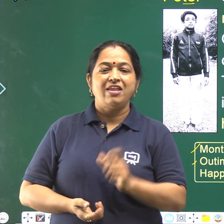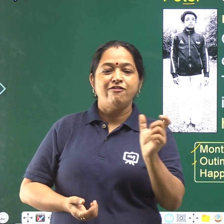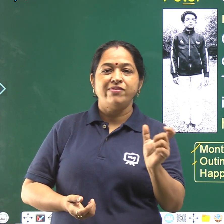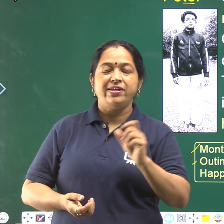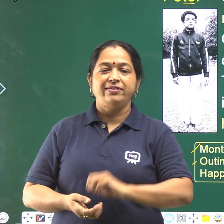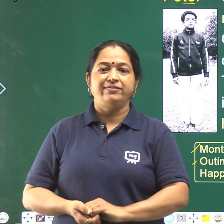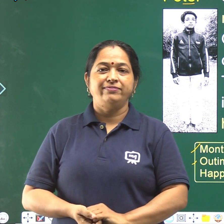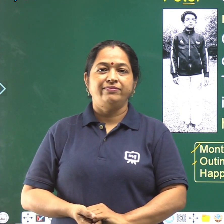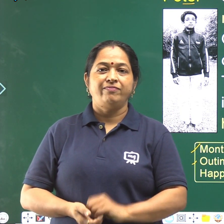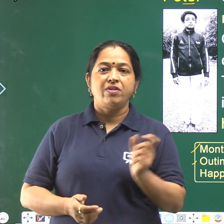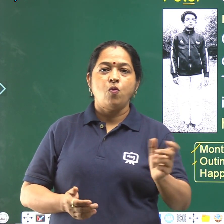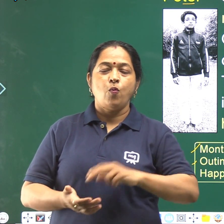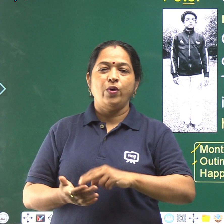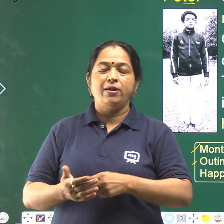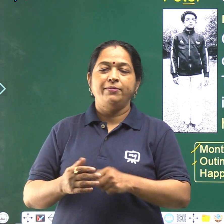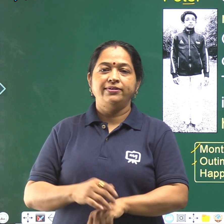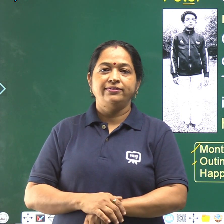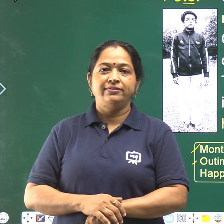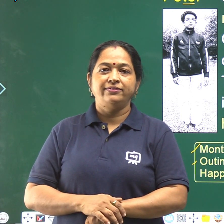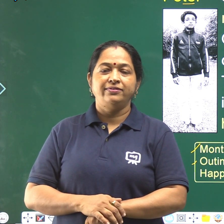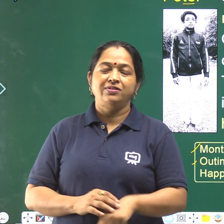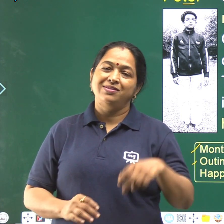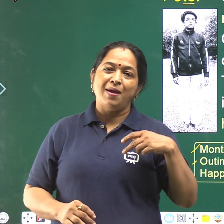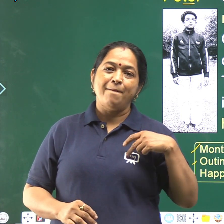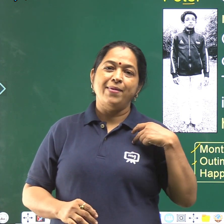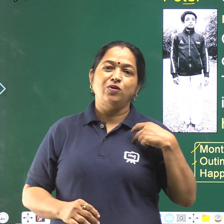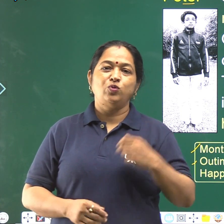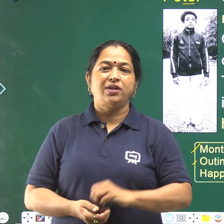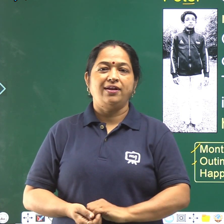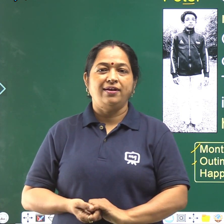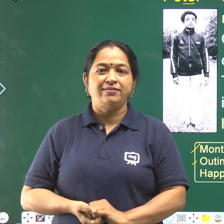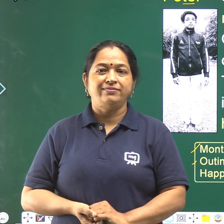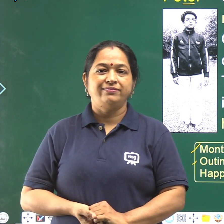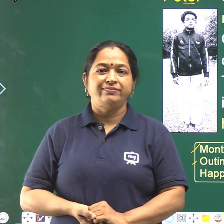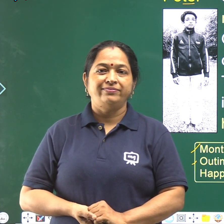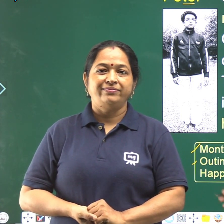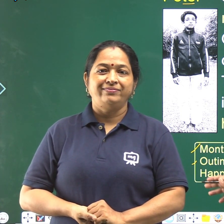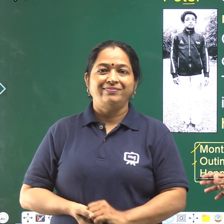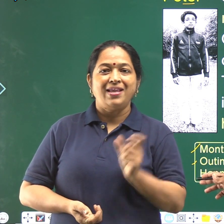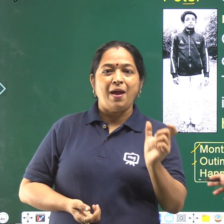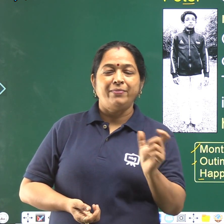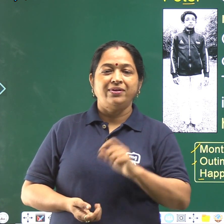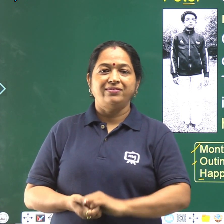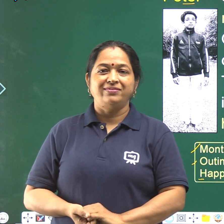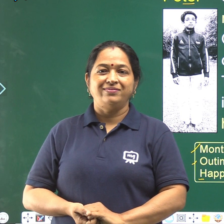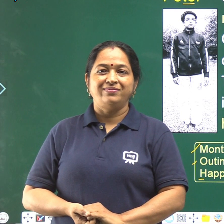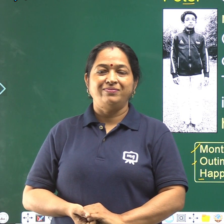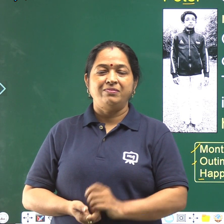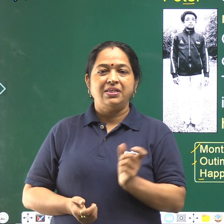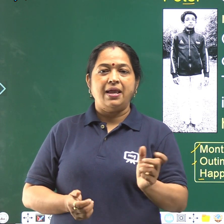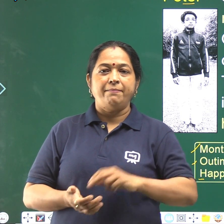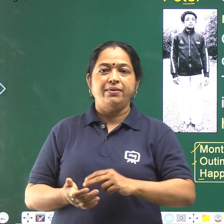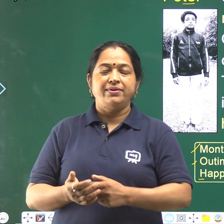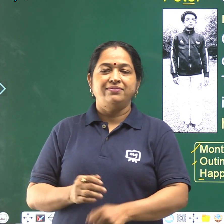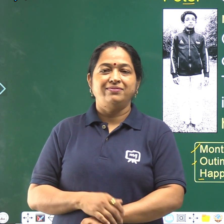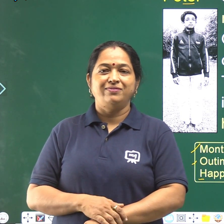Feel. Feel means? Mehsoos karna. Happy. Happy